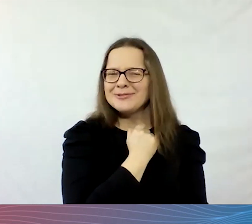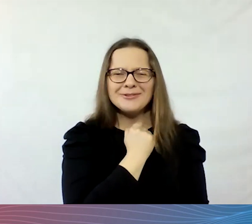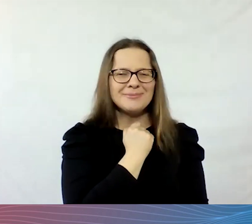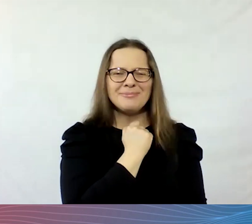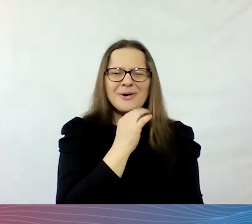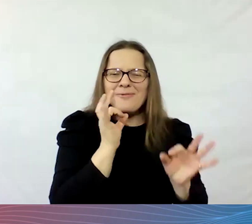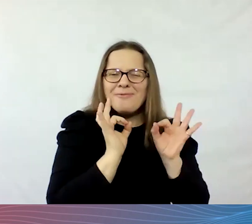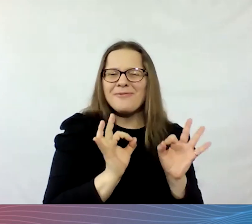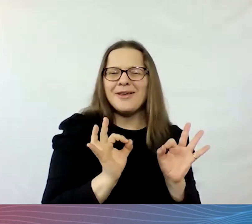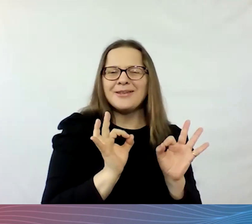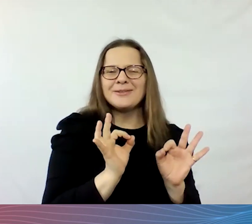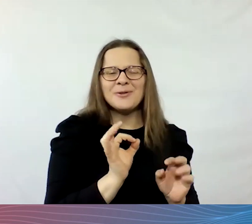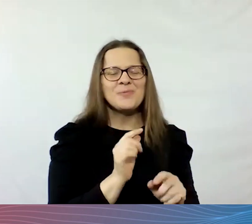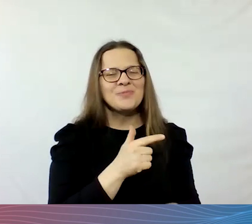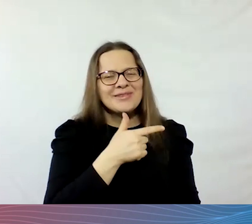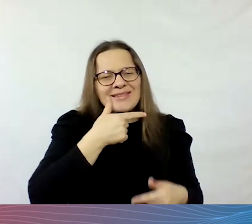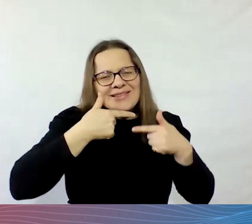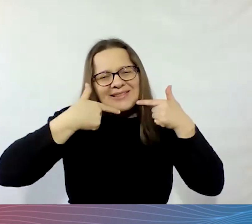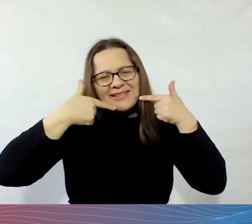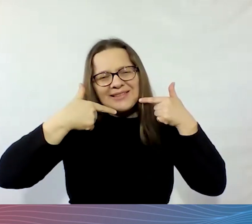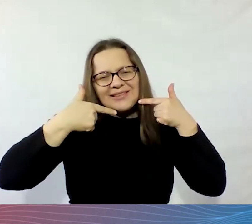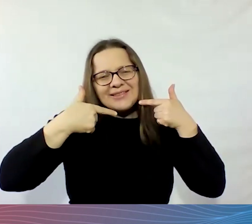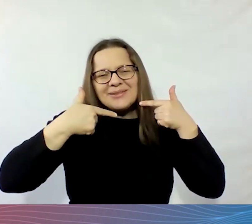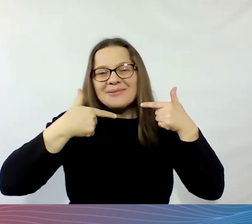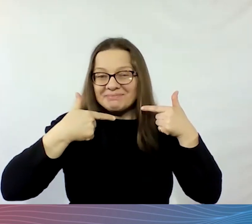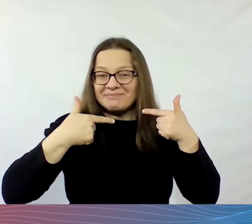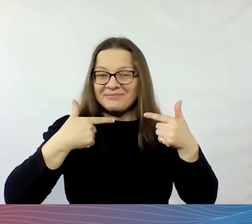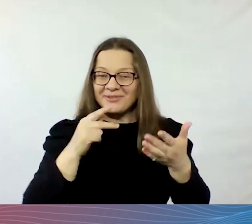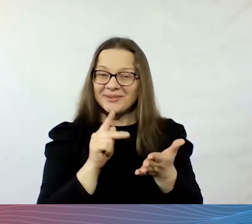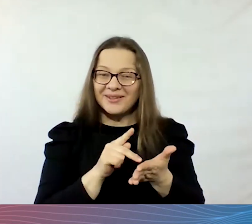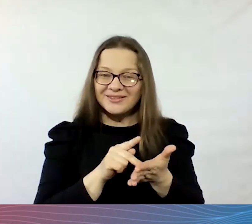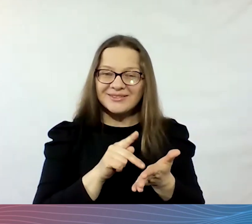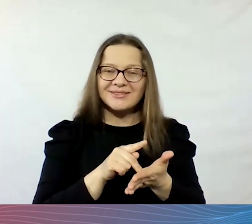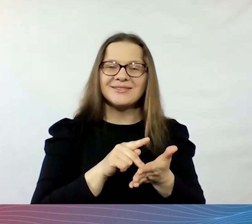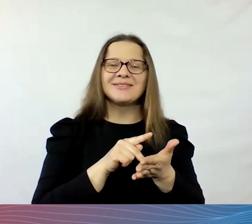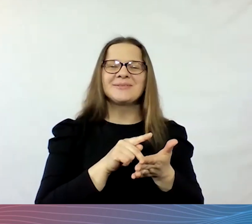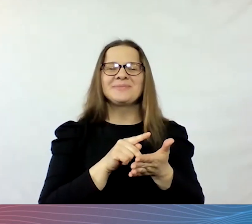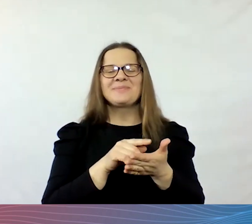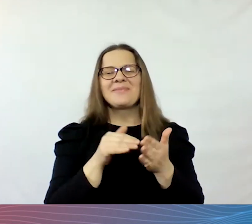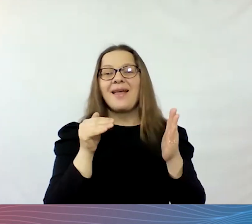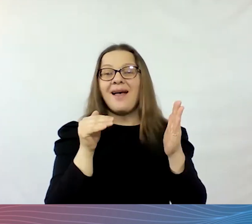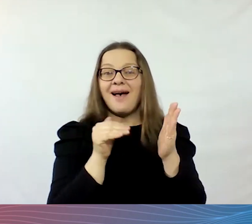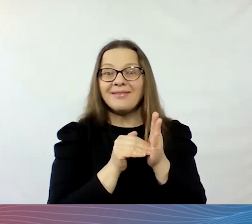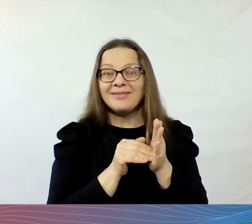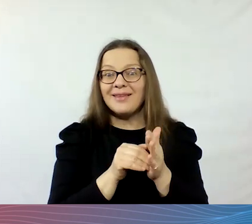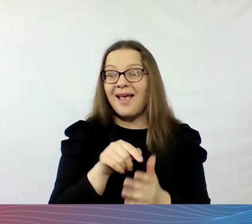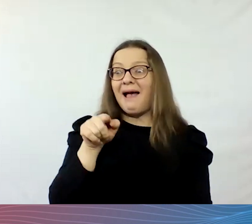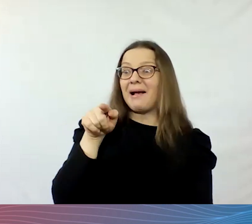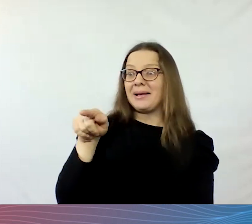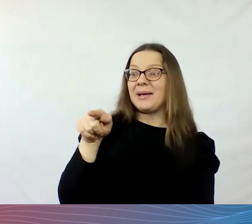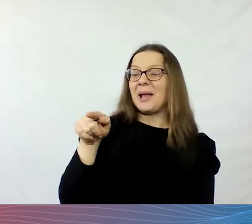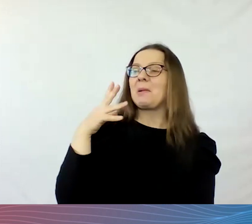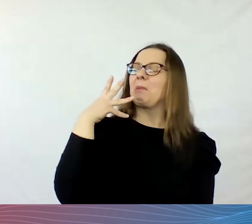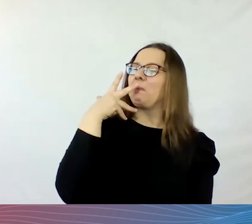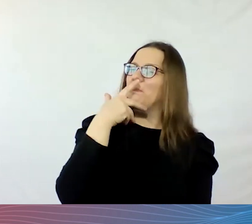semblante alegre, né? Como é que é? Até o Maurício fica bonito, né? Então, irmãos, todos